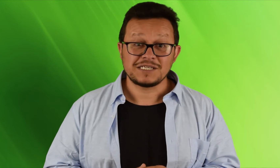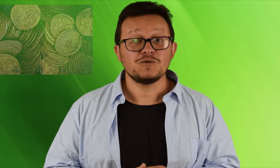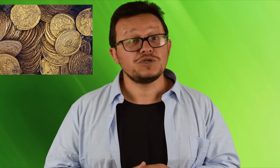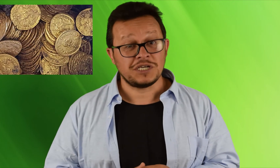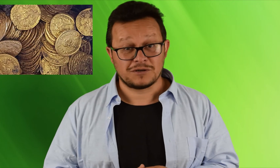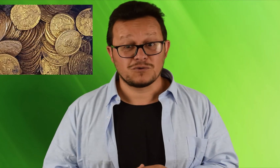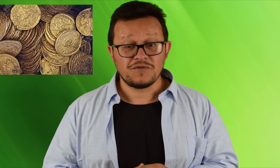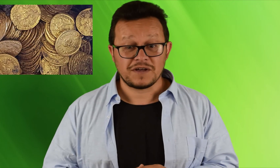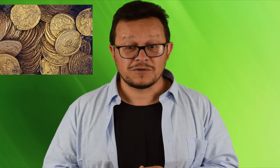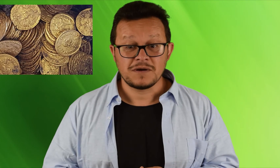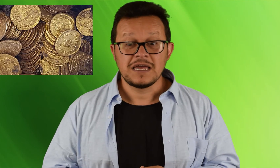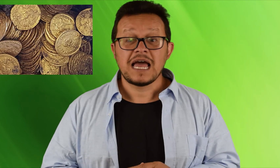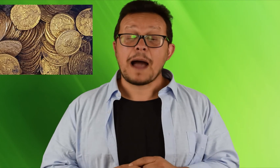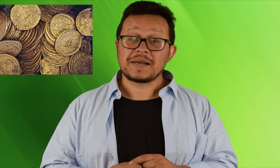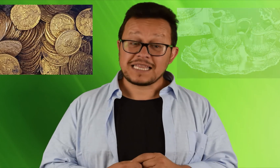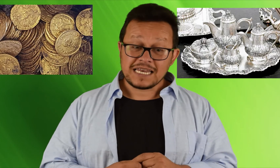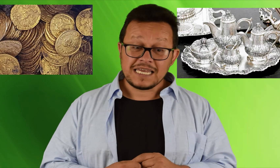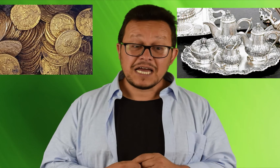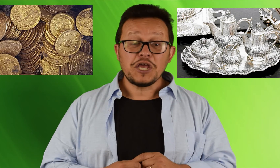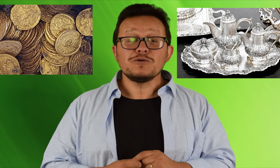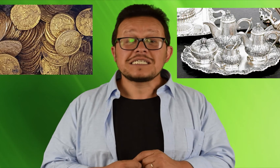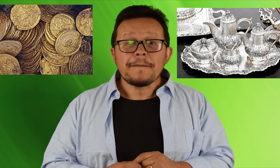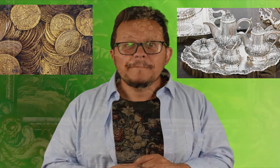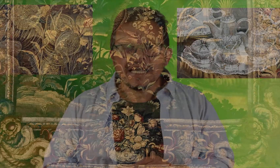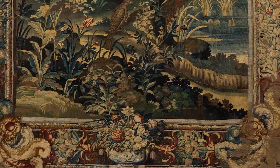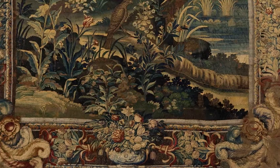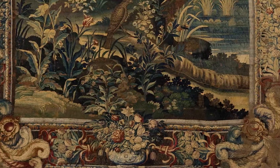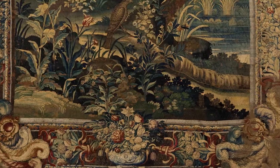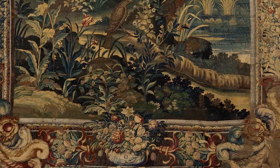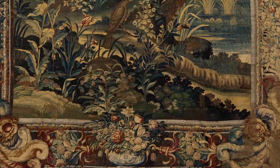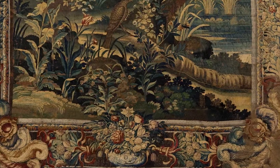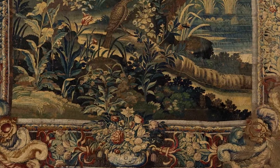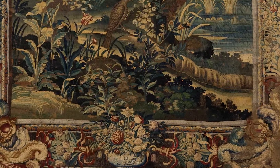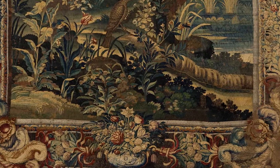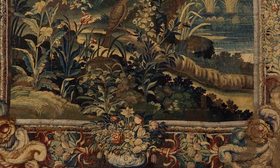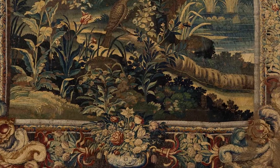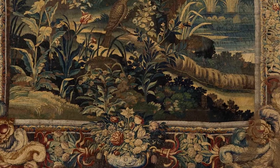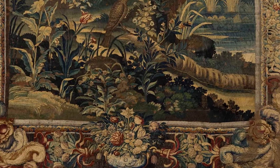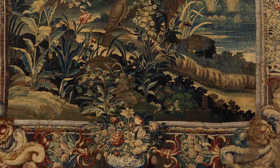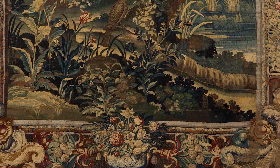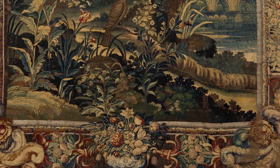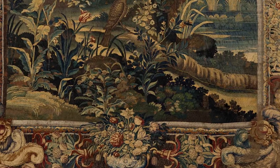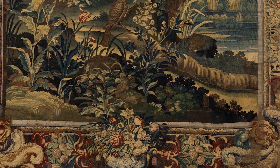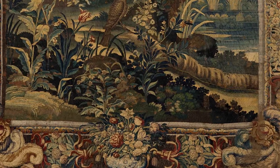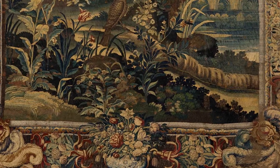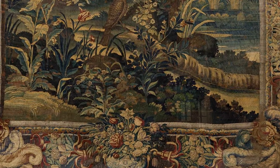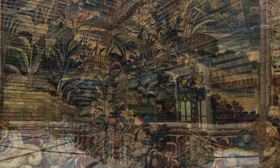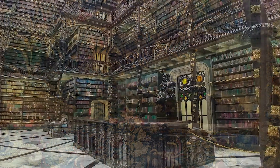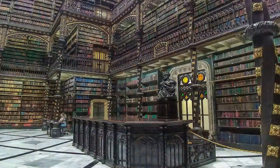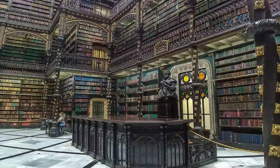o dinheiro do governo, a prataria e os tapetes dos palácios e das igrejas, e até mesmo a